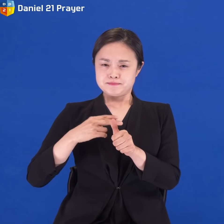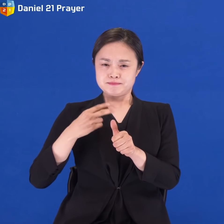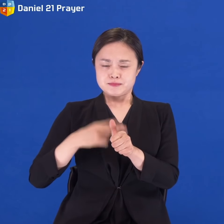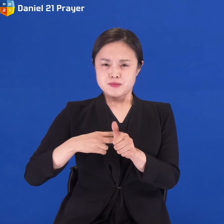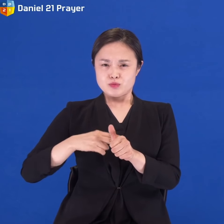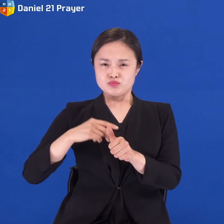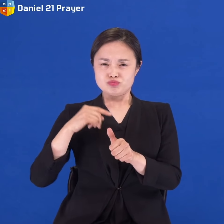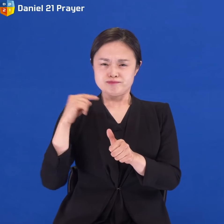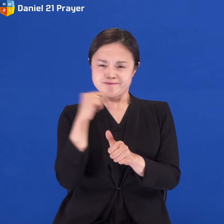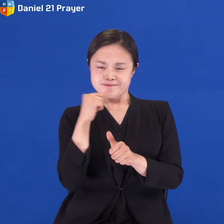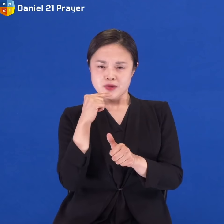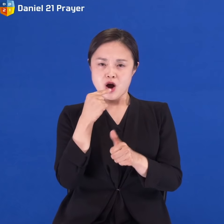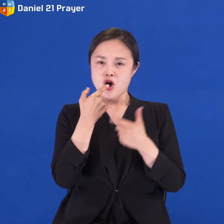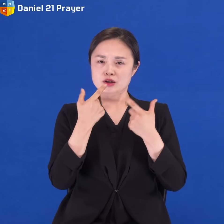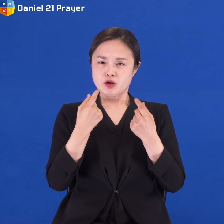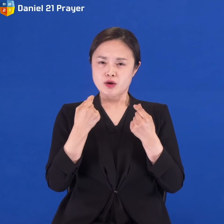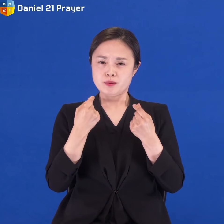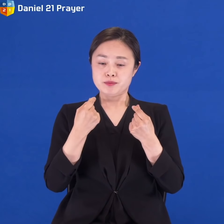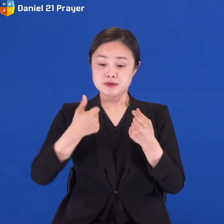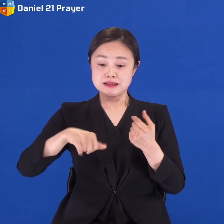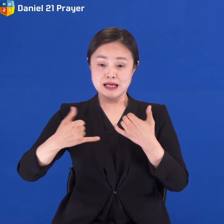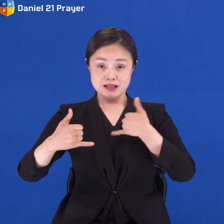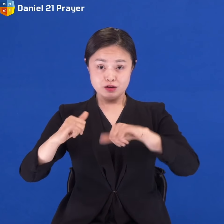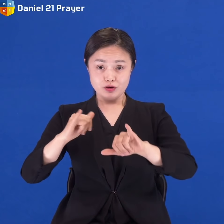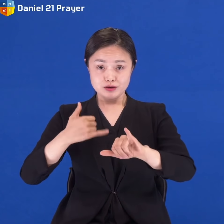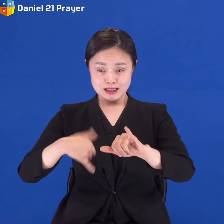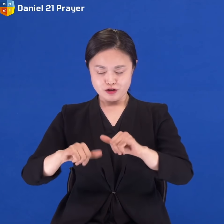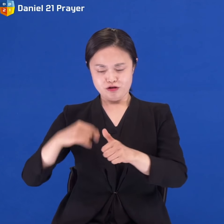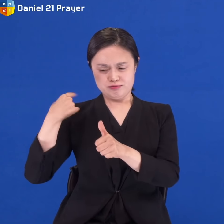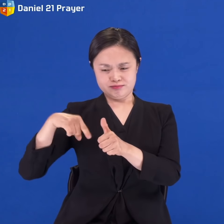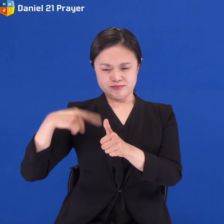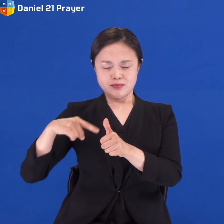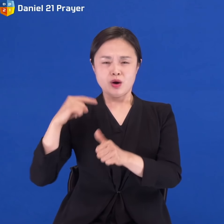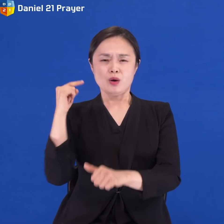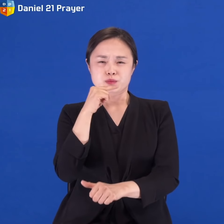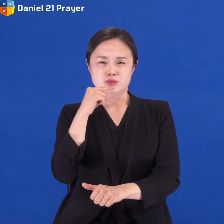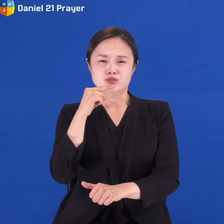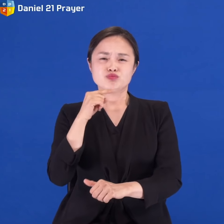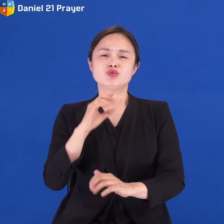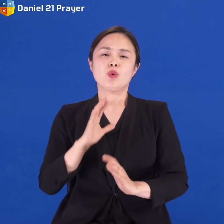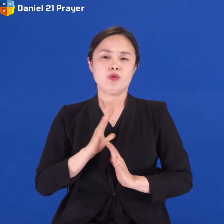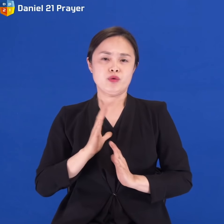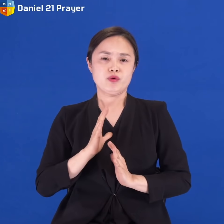외할머니 집에 저희 조카는 들어올 수 없었습니다.